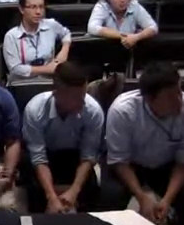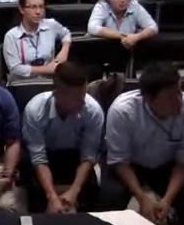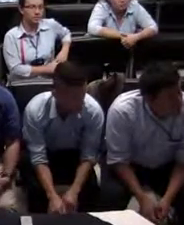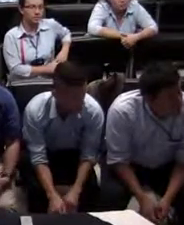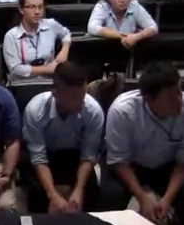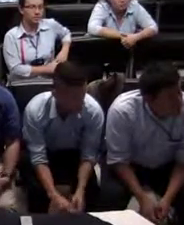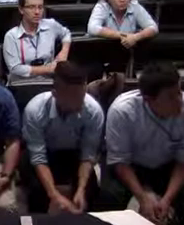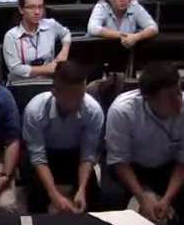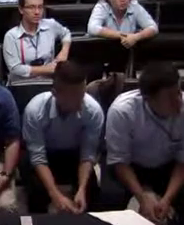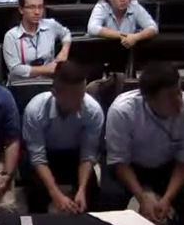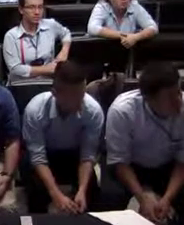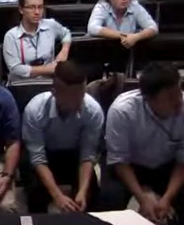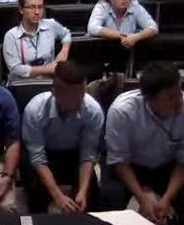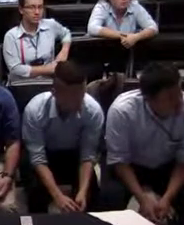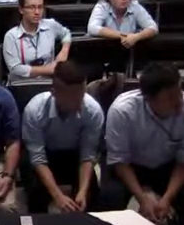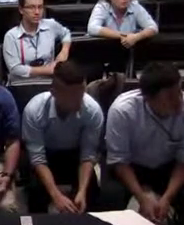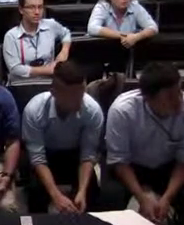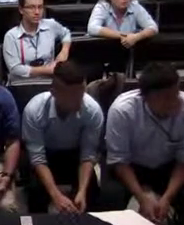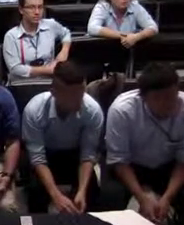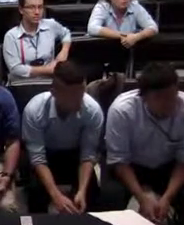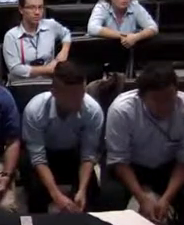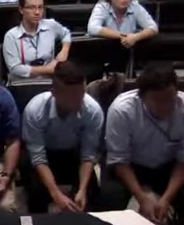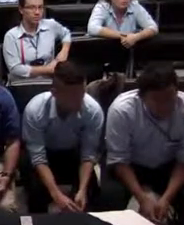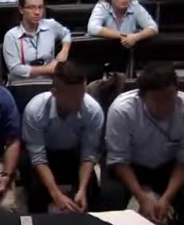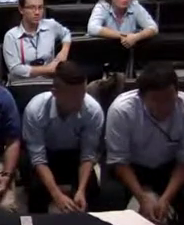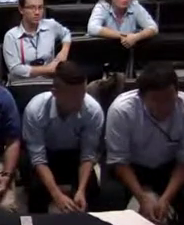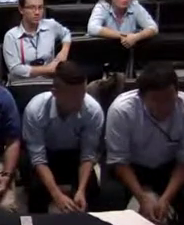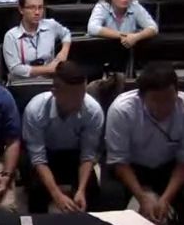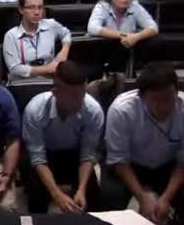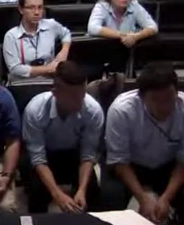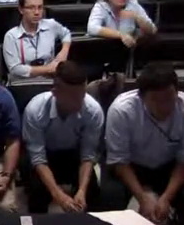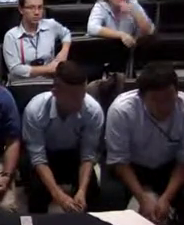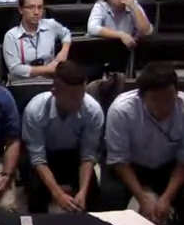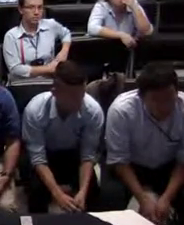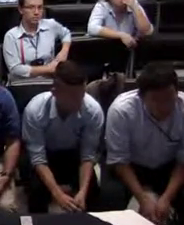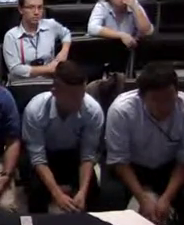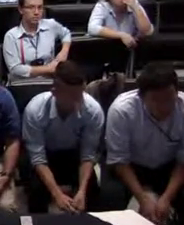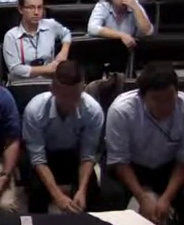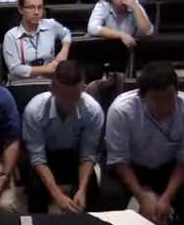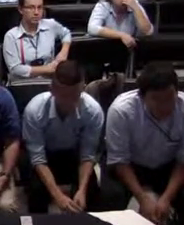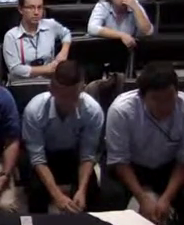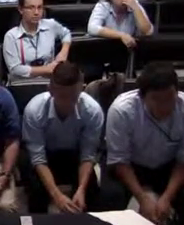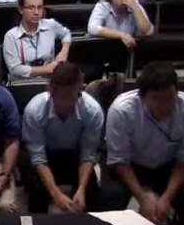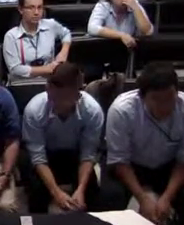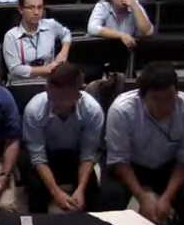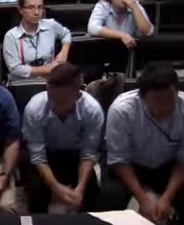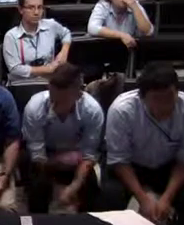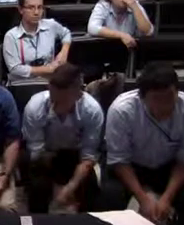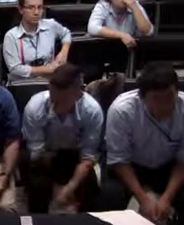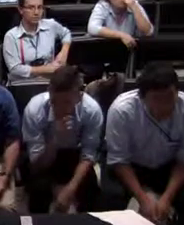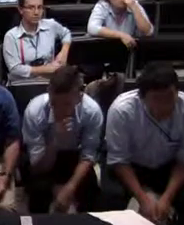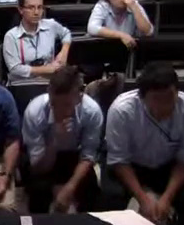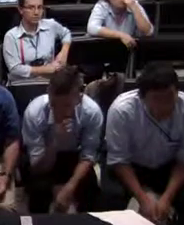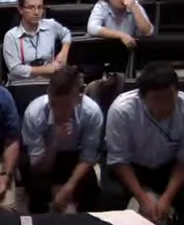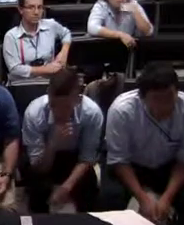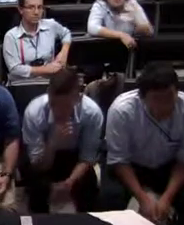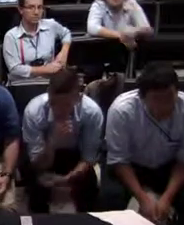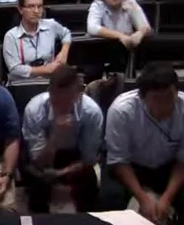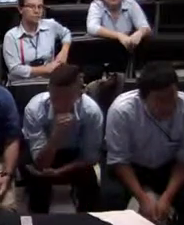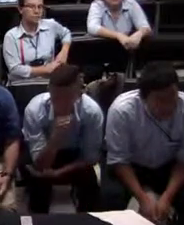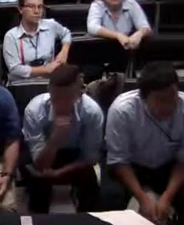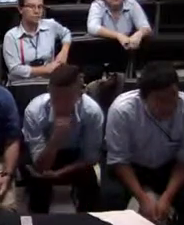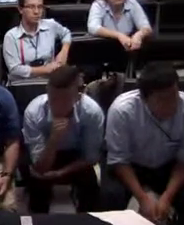lista larga de jóvenes sordos que quieren ingresar al SENA, pero pues se suscita eso, o sea, muchas preguntas, muchas dudas,